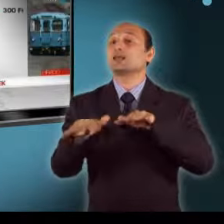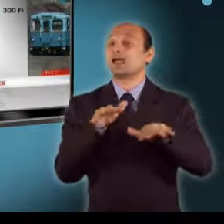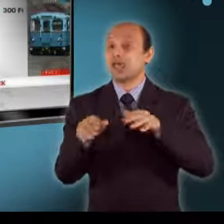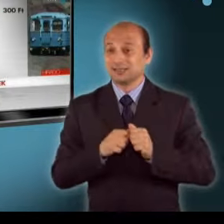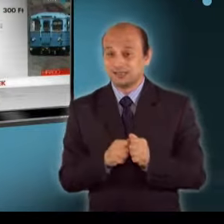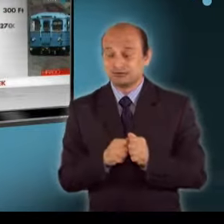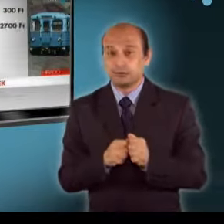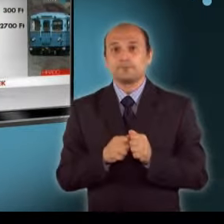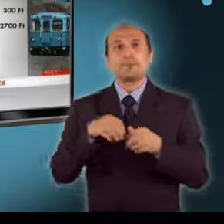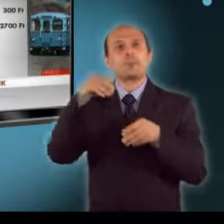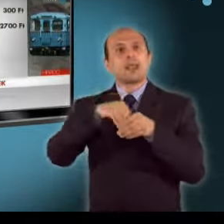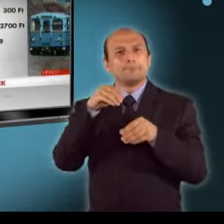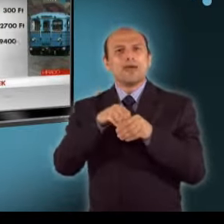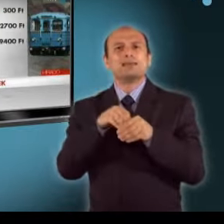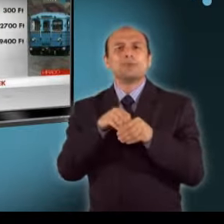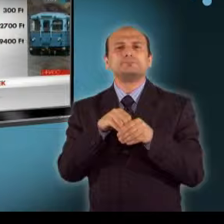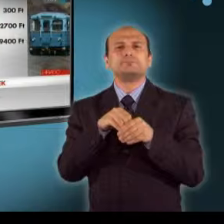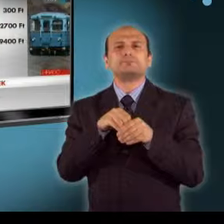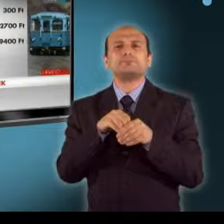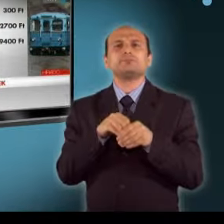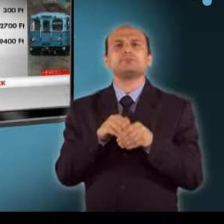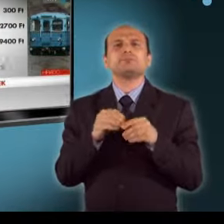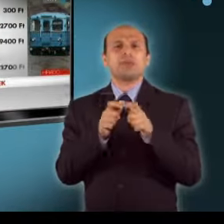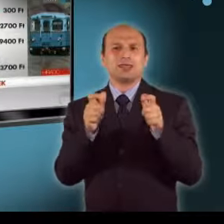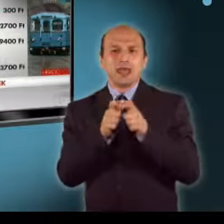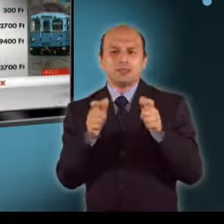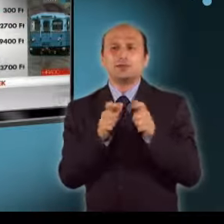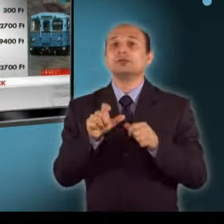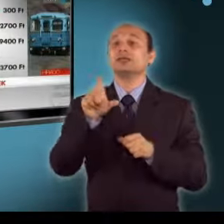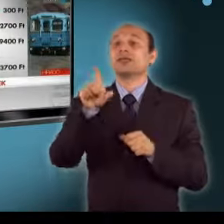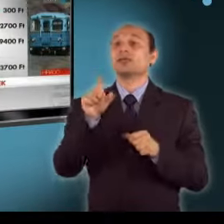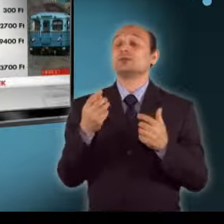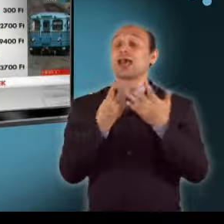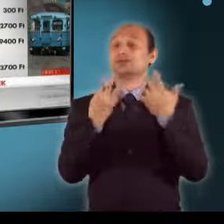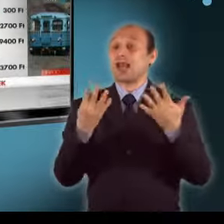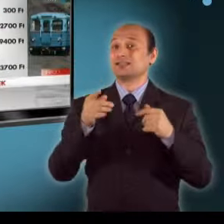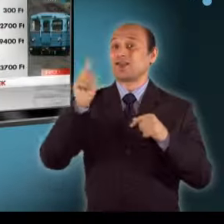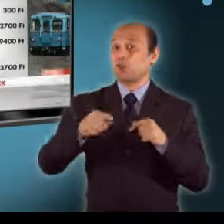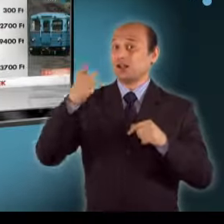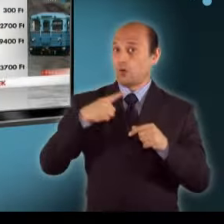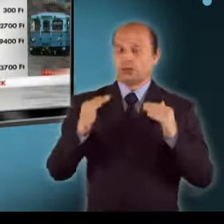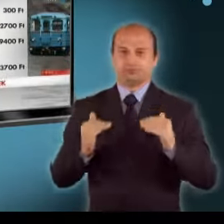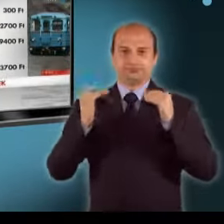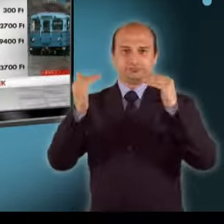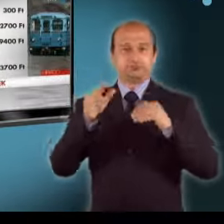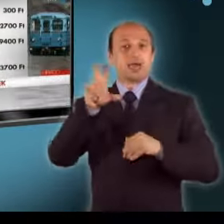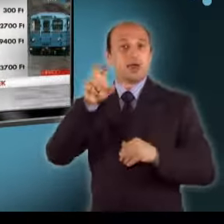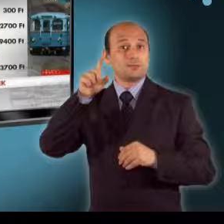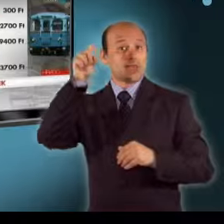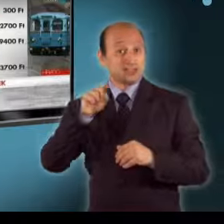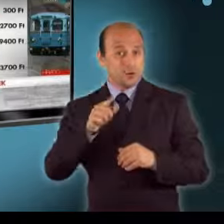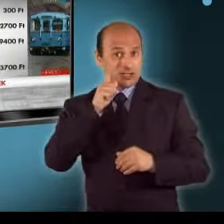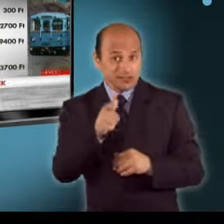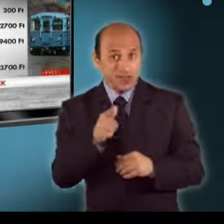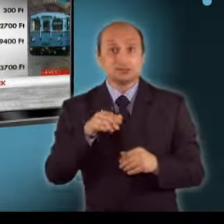Az áremelésről az áfa emelés miatt döntött a fővárosi közgyűlés. Egy BKV jegy 290 forint helyett 300 forint